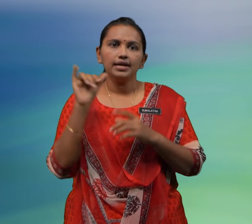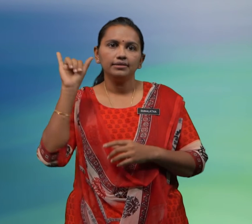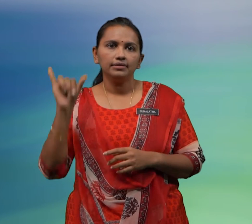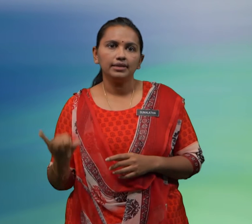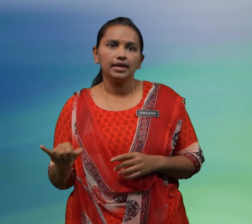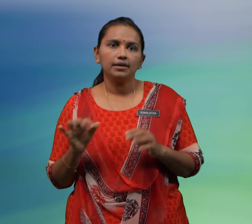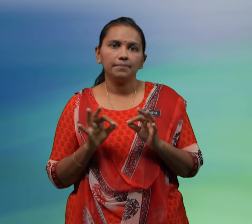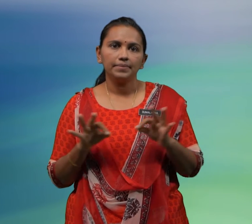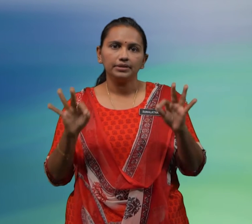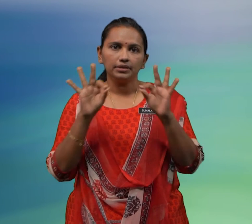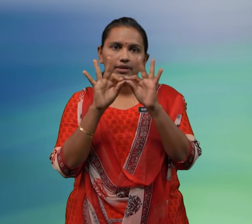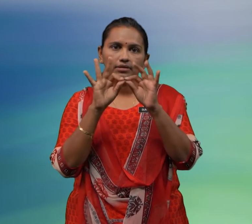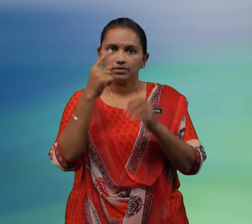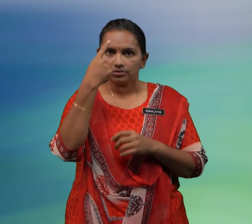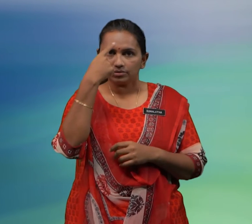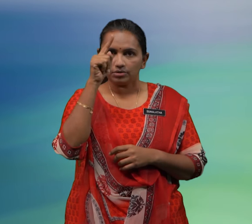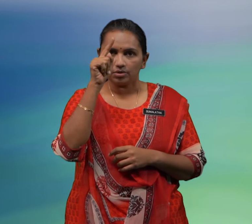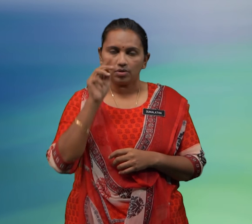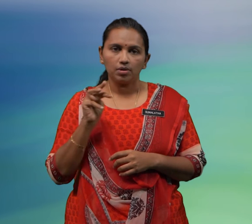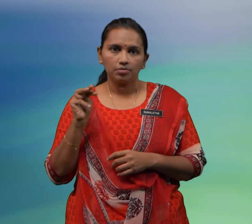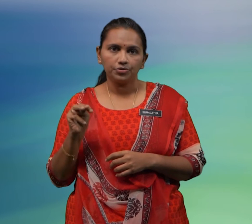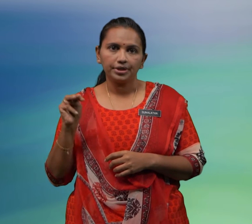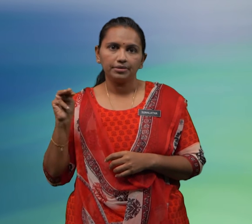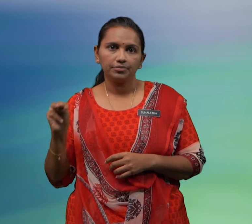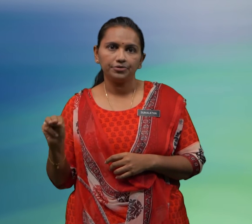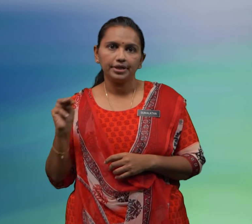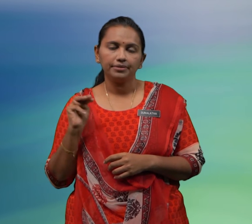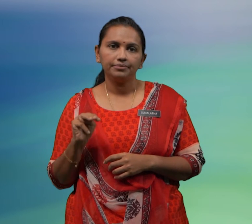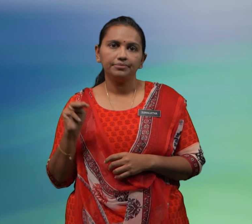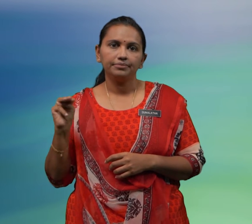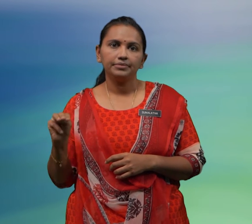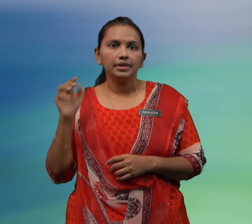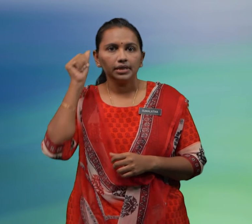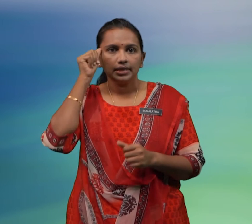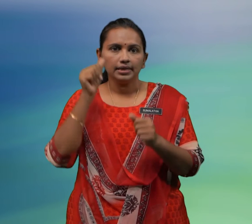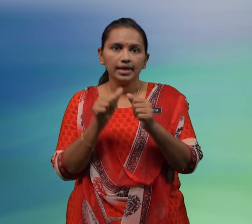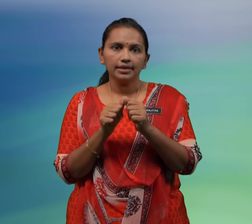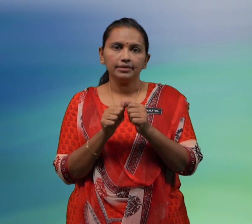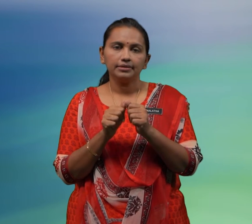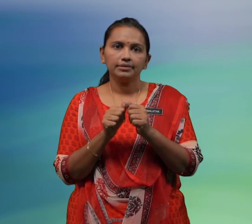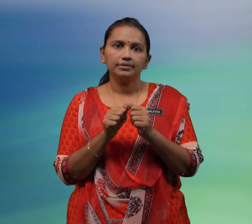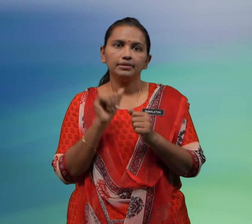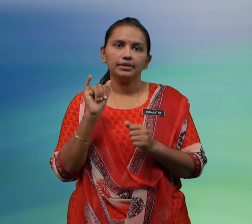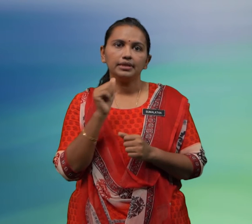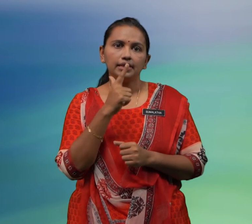perkataan yang penting untuk murid-murid ingat